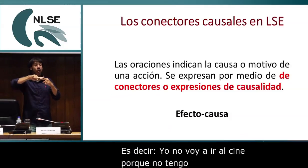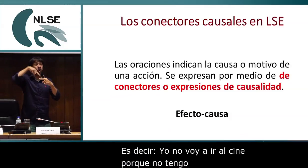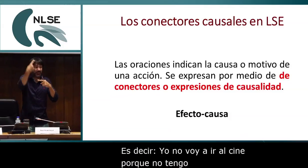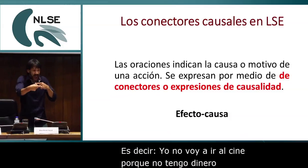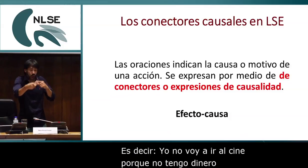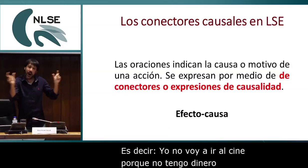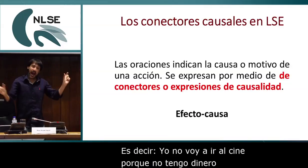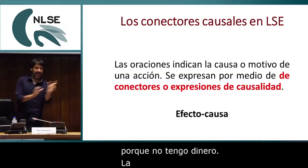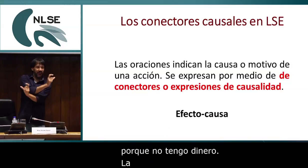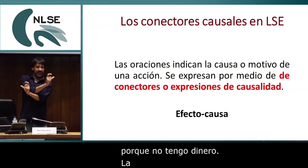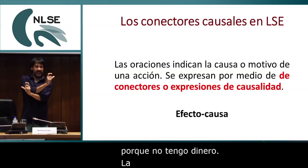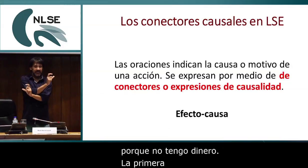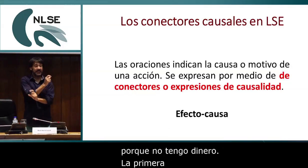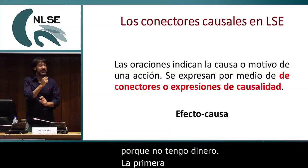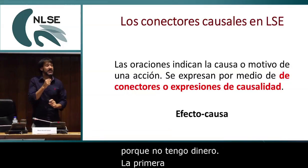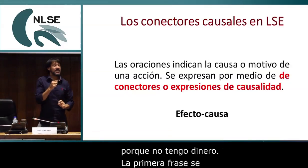frase sería la causa.